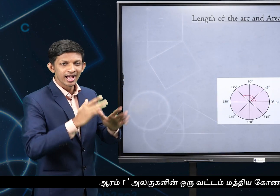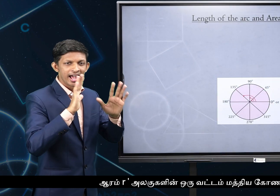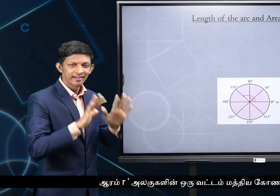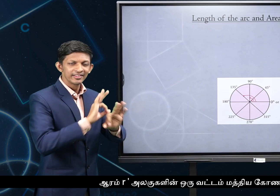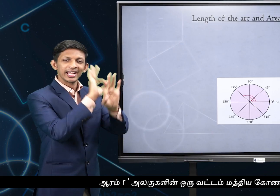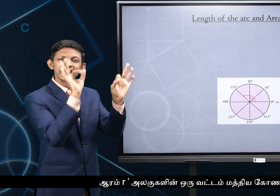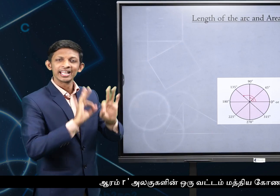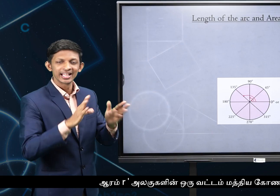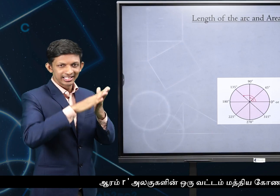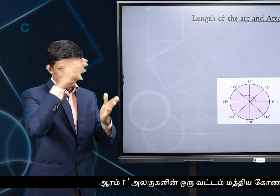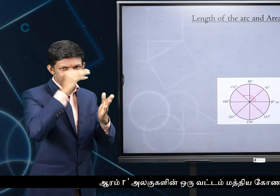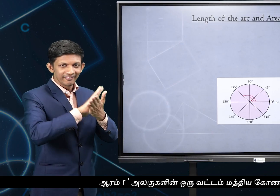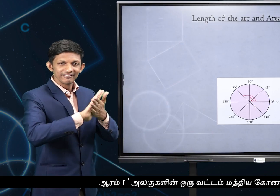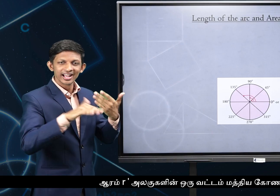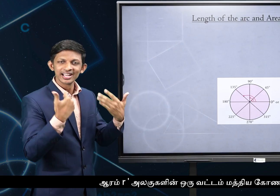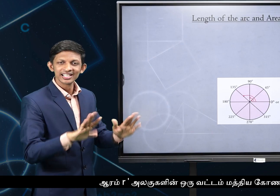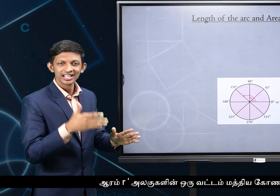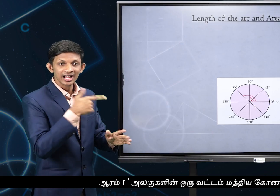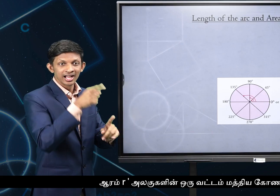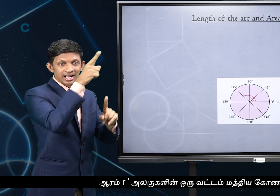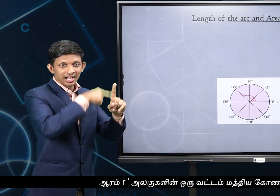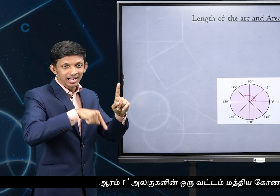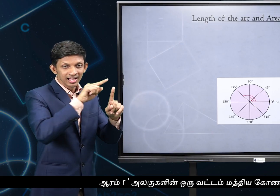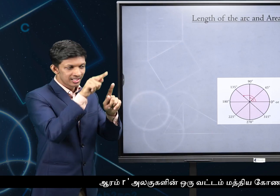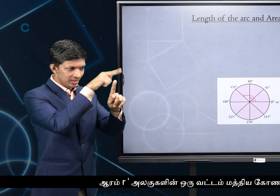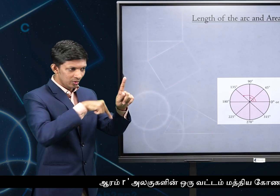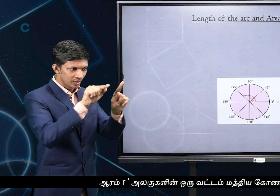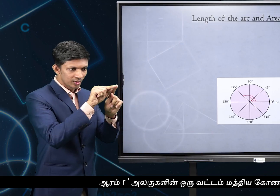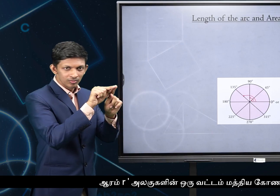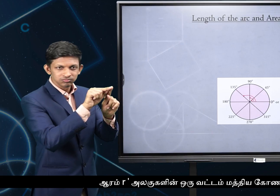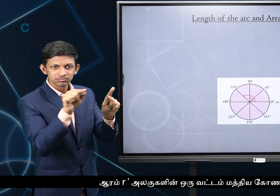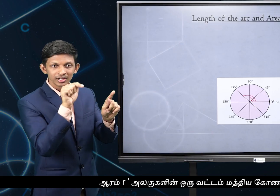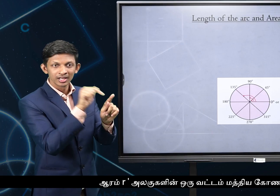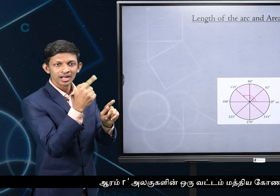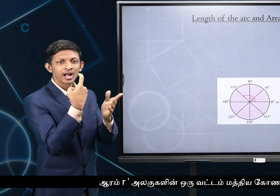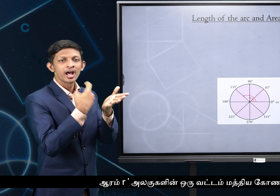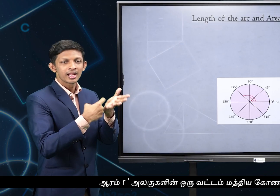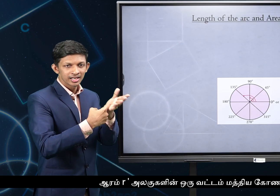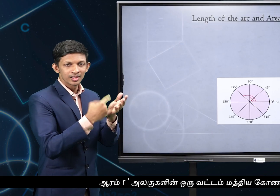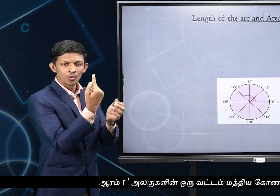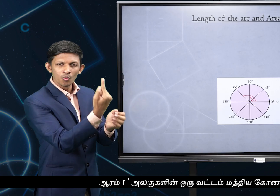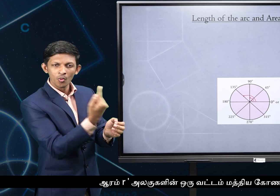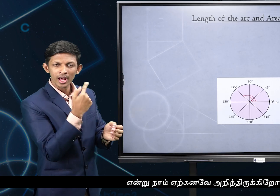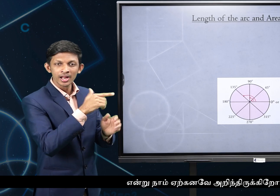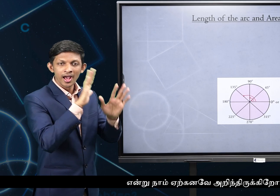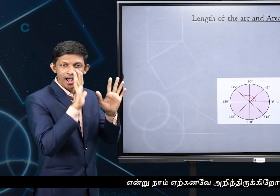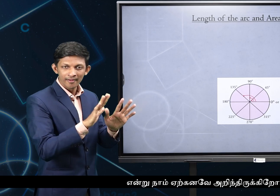ஆரம் R அலகுகளின் ஒரு வட்டம் மத்திய கோணம் ஈடு 360 டிகிரி என்றும்